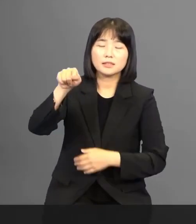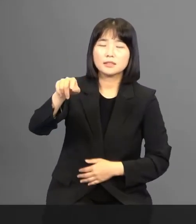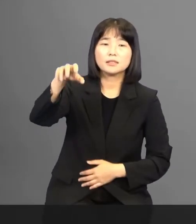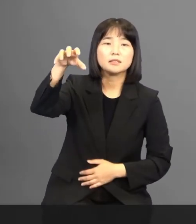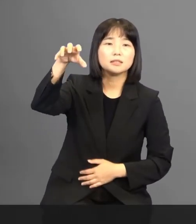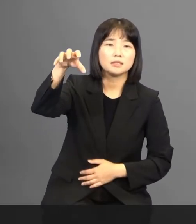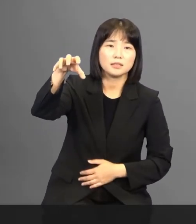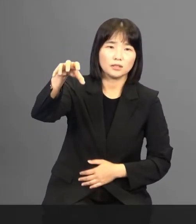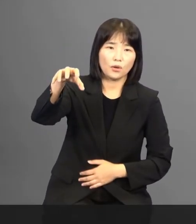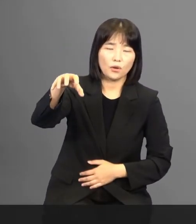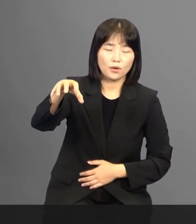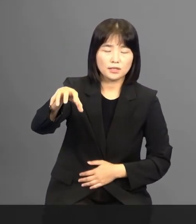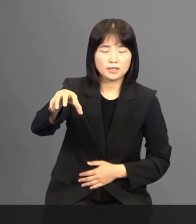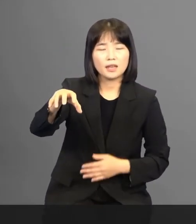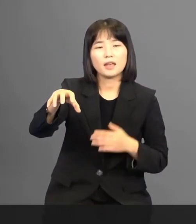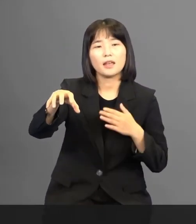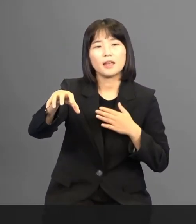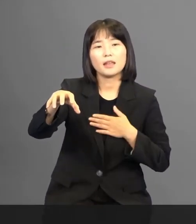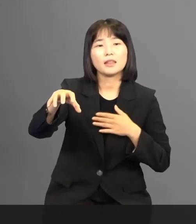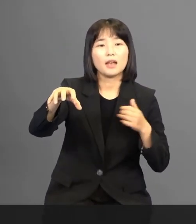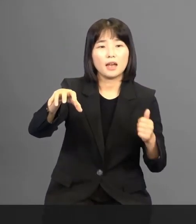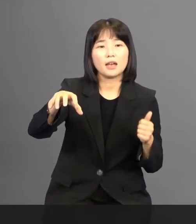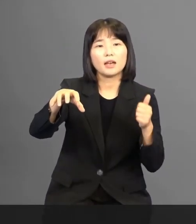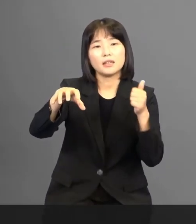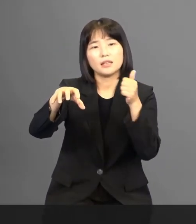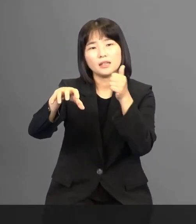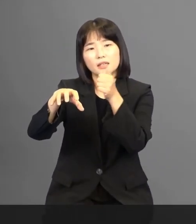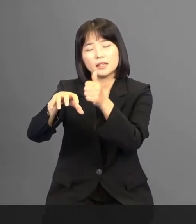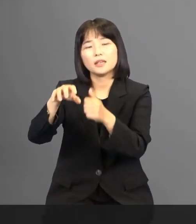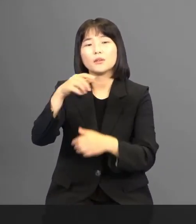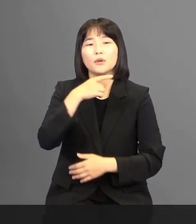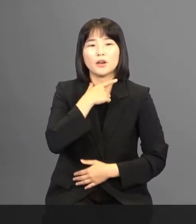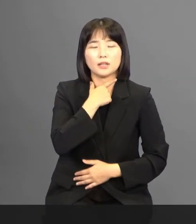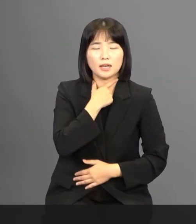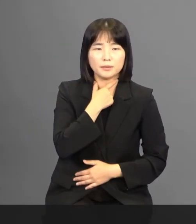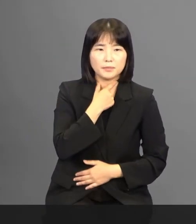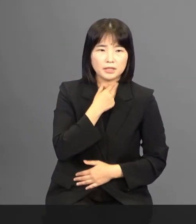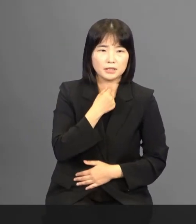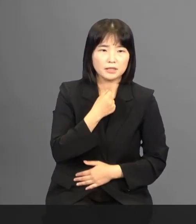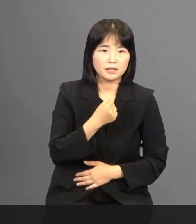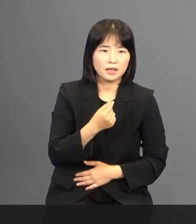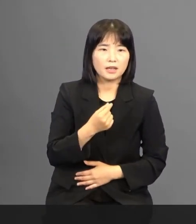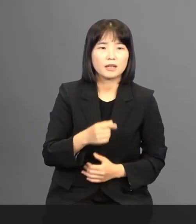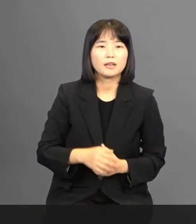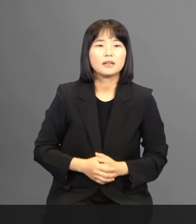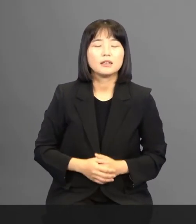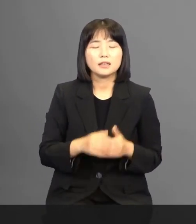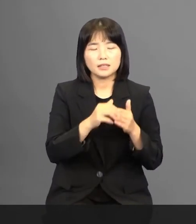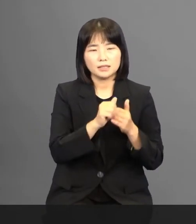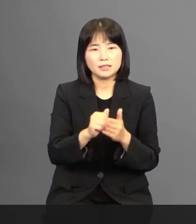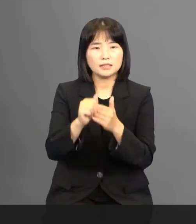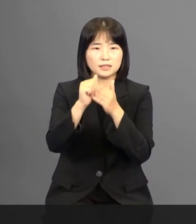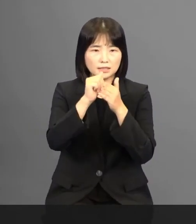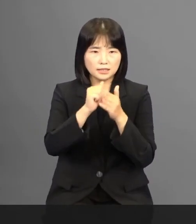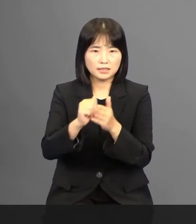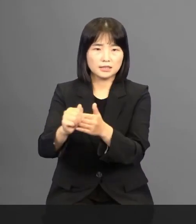뜻하신 그곳에 나 있기 원합니다.